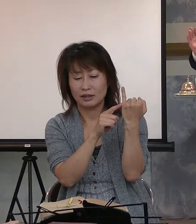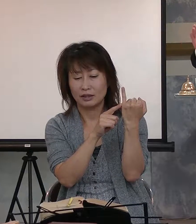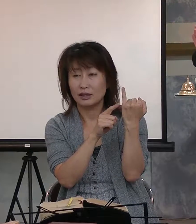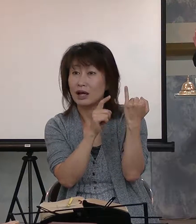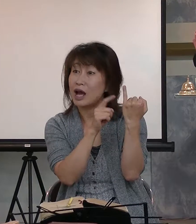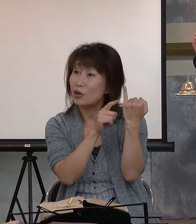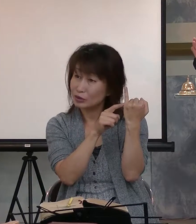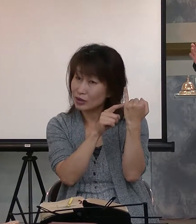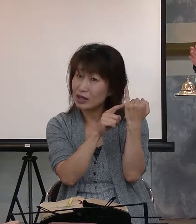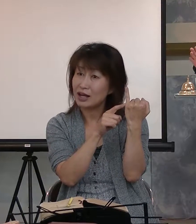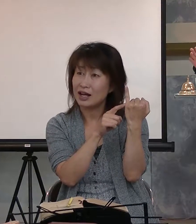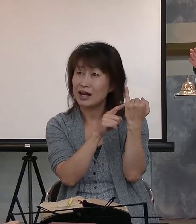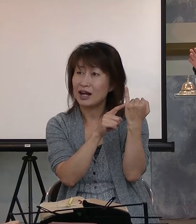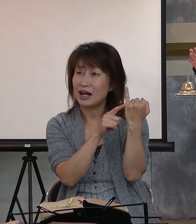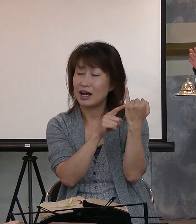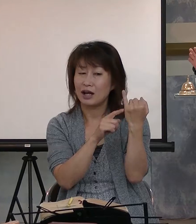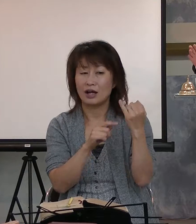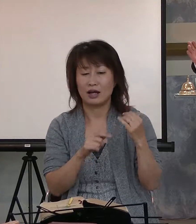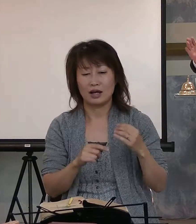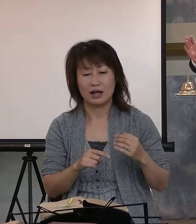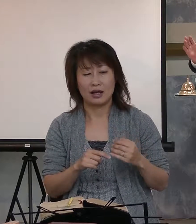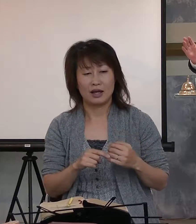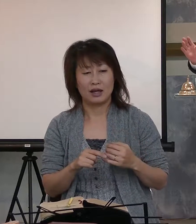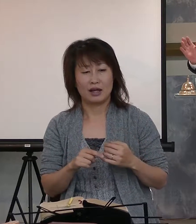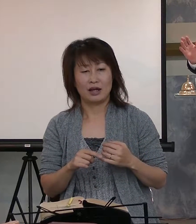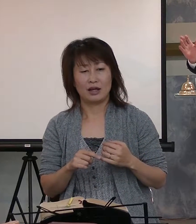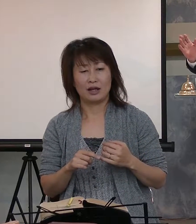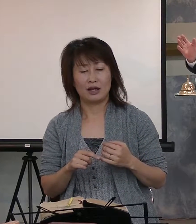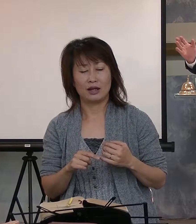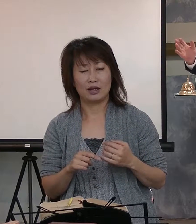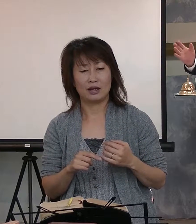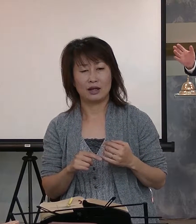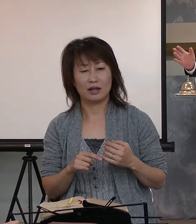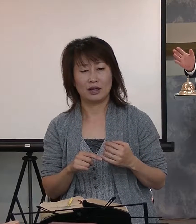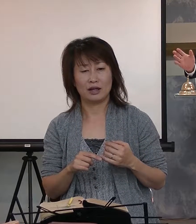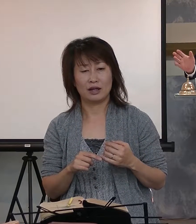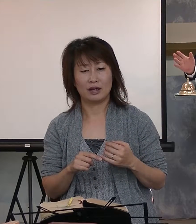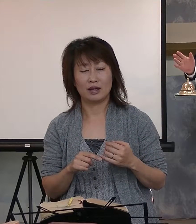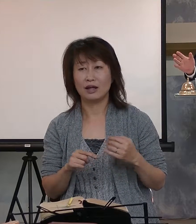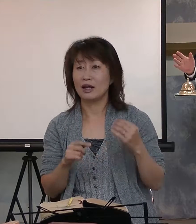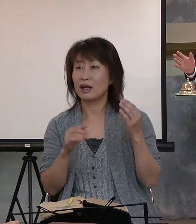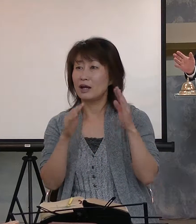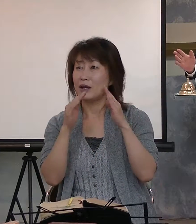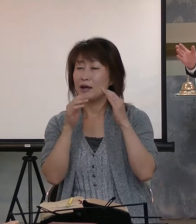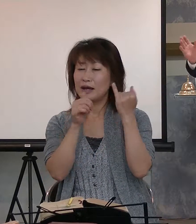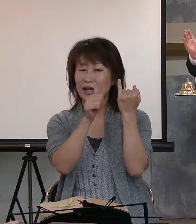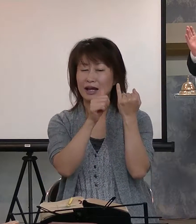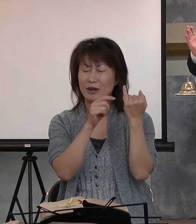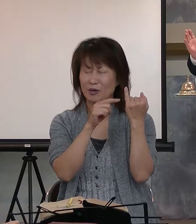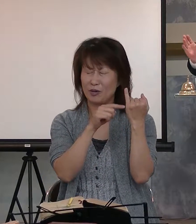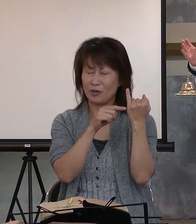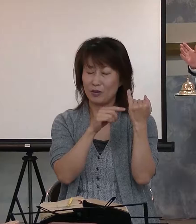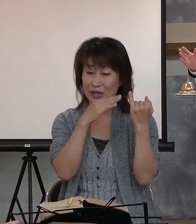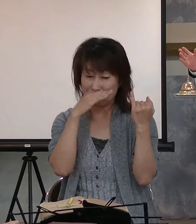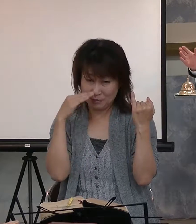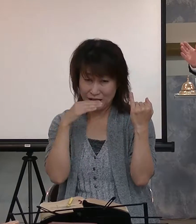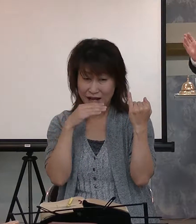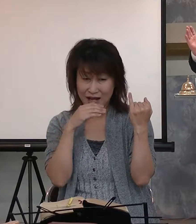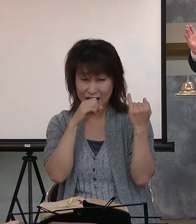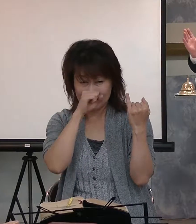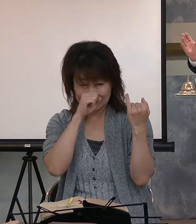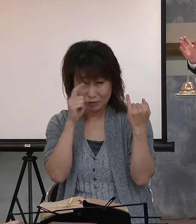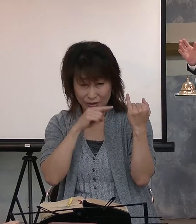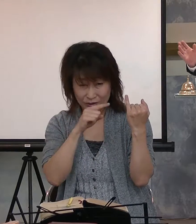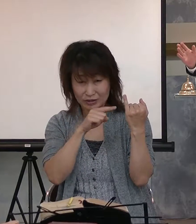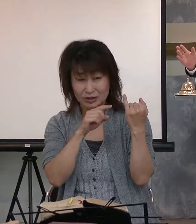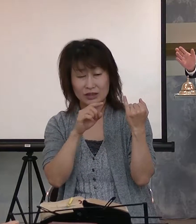どういう身分であり、どのような身分であるかによってイエス様が